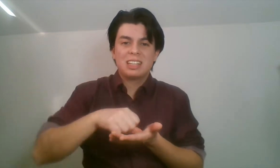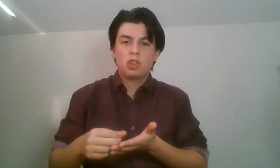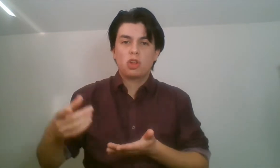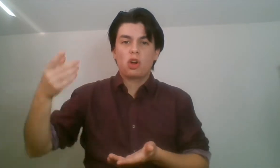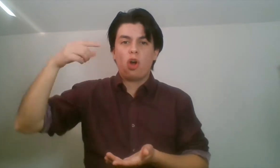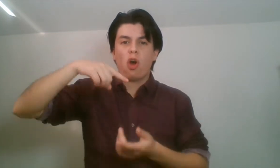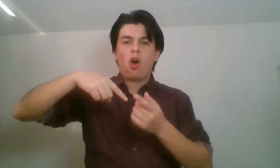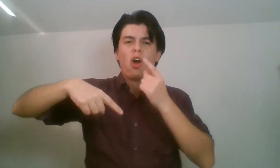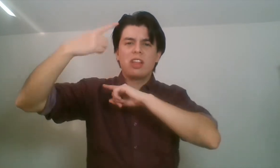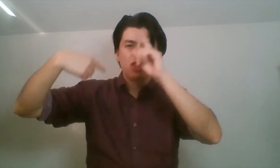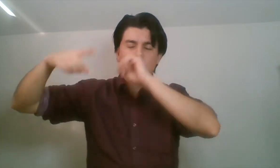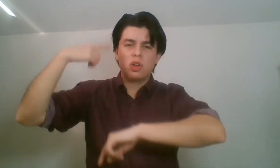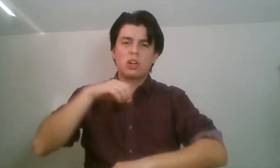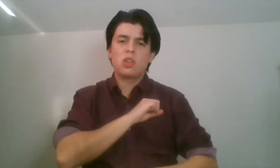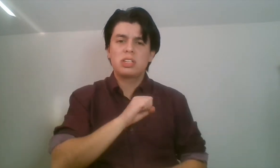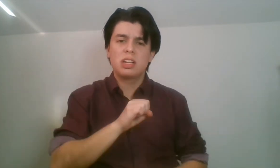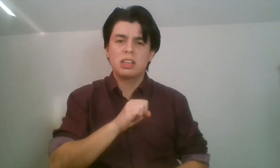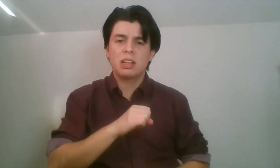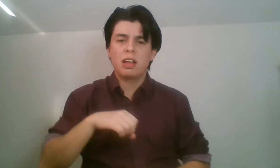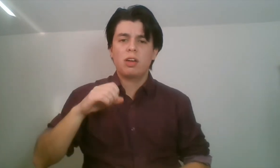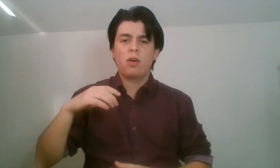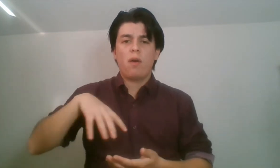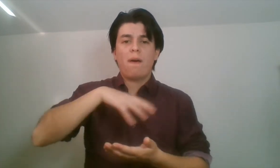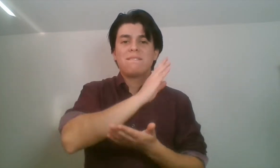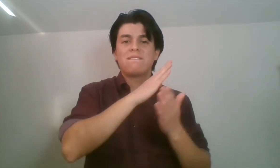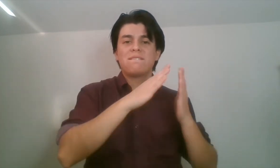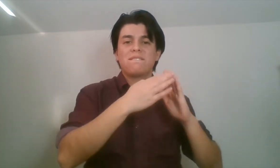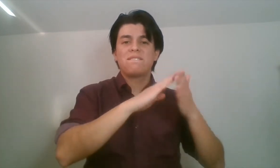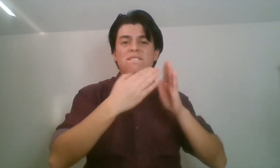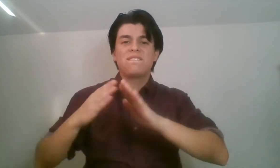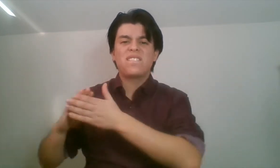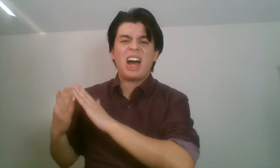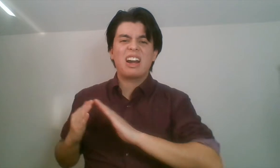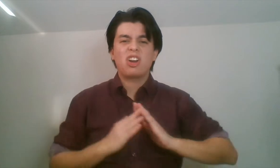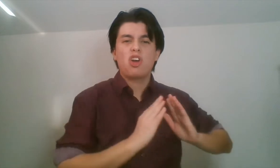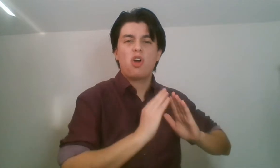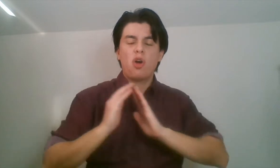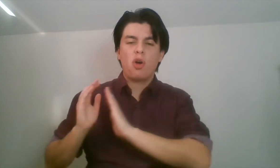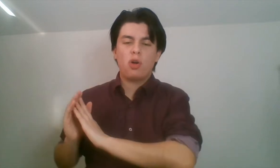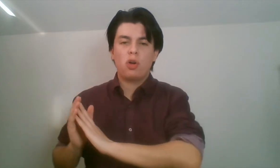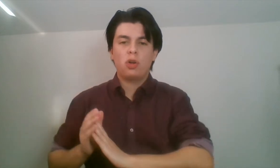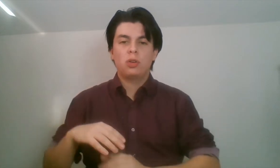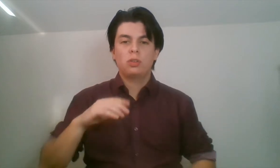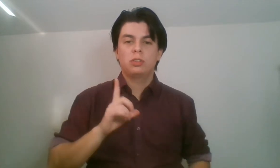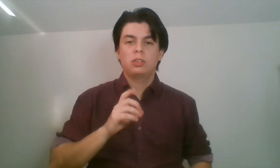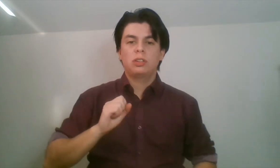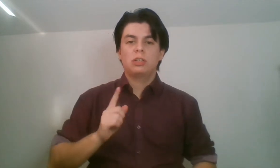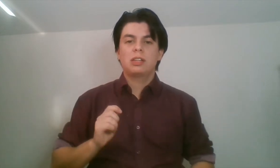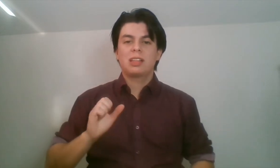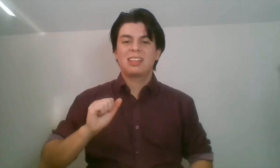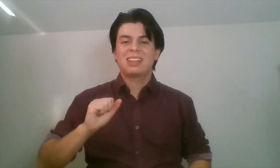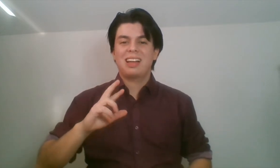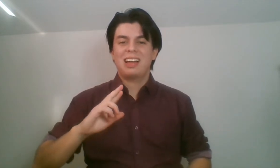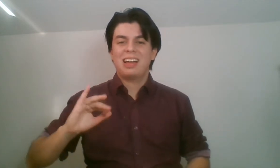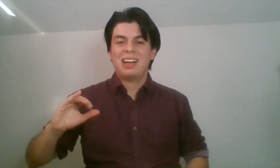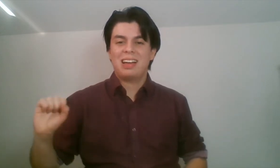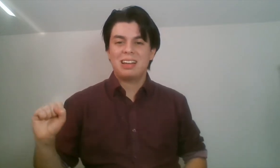digamos. Uh-huh. Oye, y es un barrio que siempre tiene mucha actividad cultural. Hay mucha